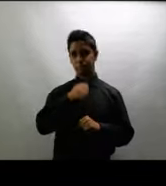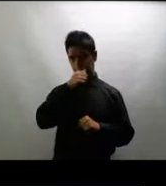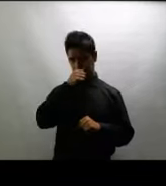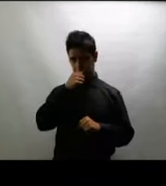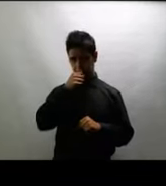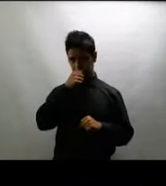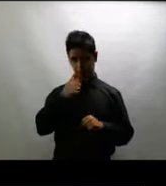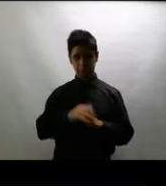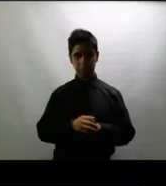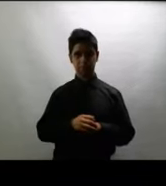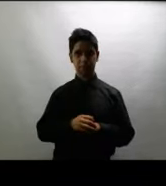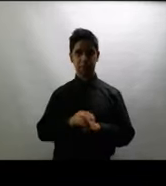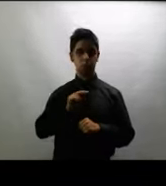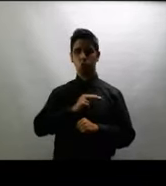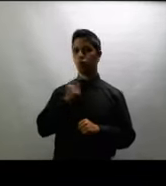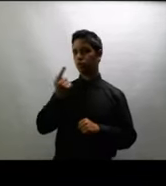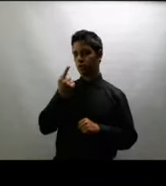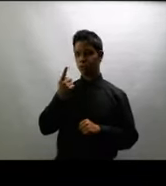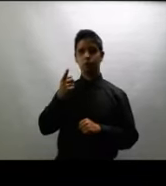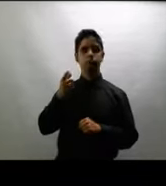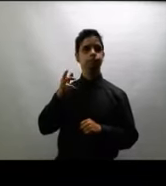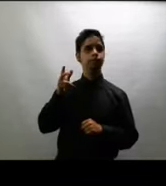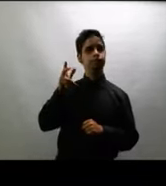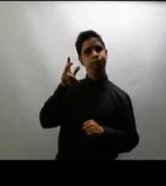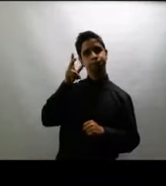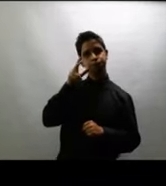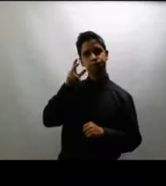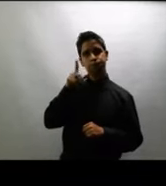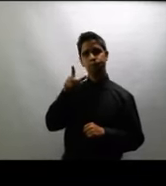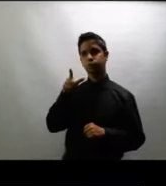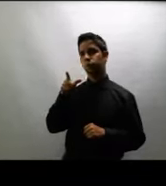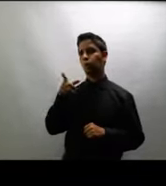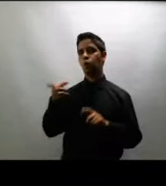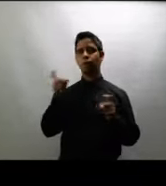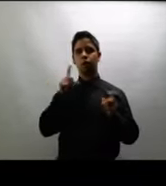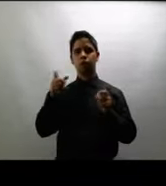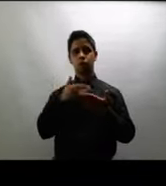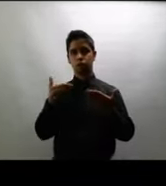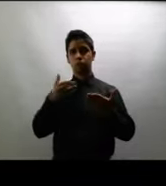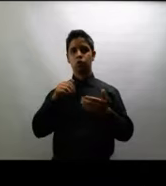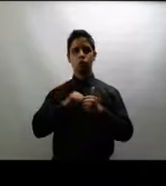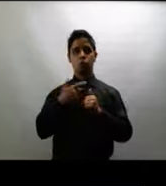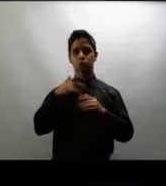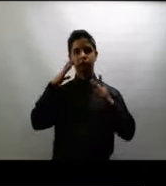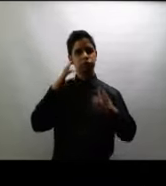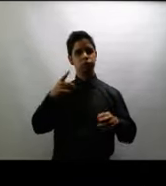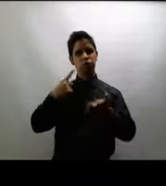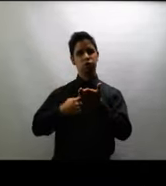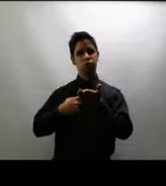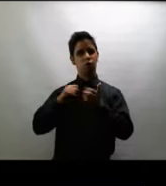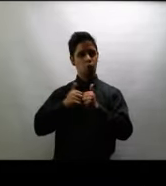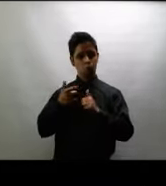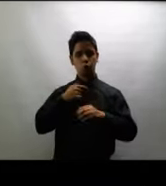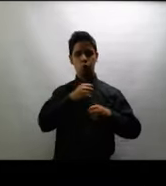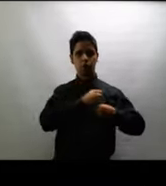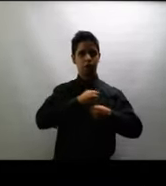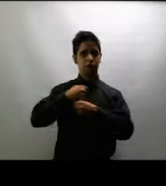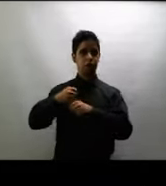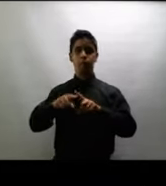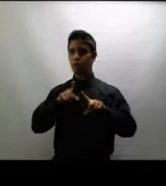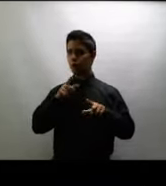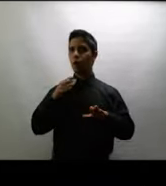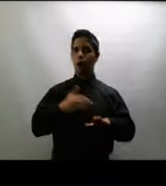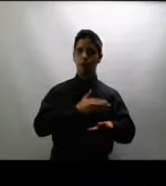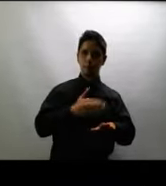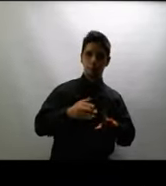nos poníamos el disco para escuchar si nos gustaba, vamos a hacer esto, vamos a cambiar, tomando café. Pero fíjate, la música es como para tomar café y